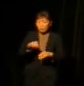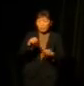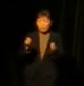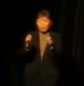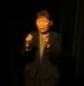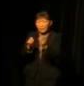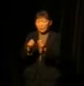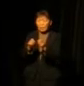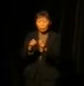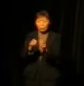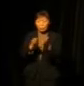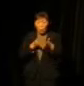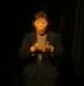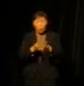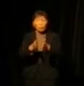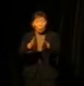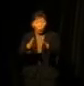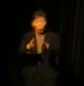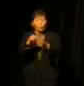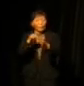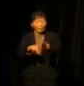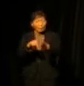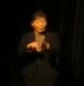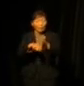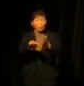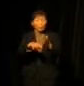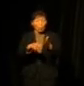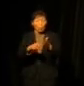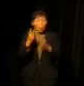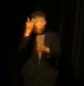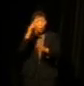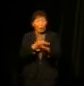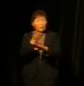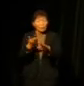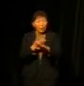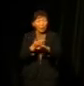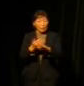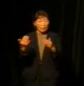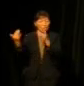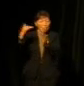って、鹿島小学校には来ませんでした。はい、